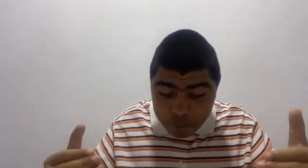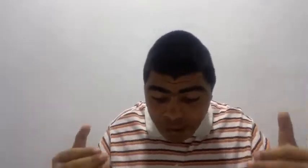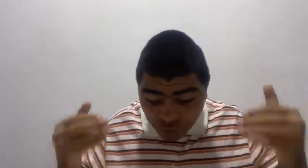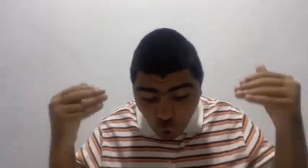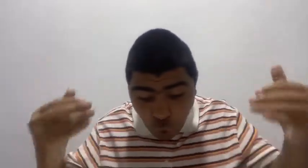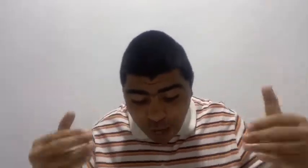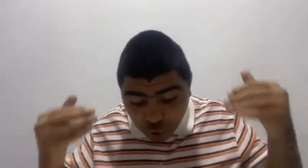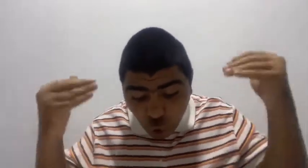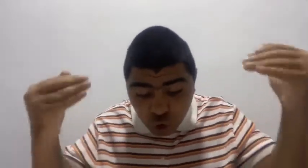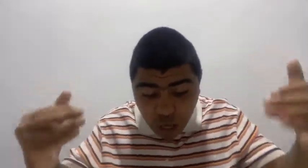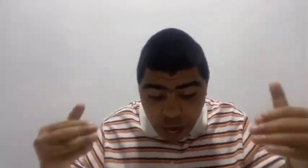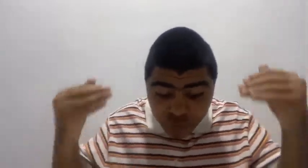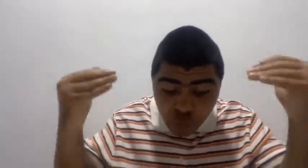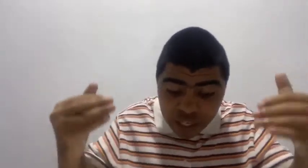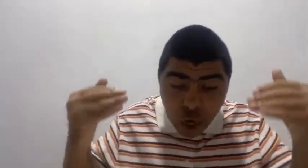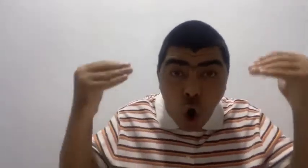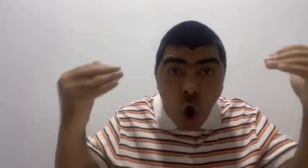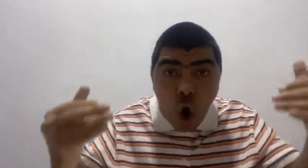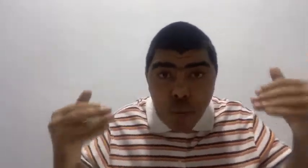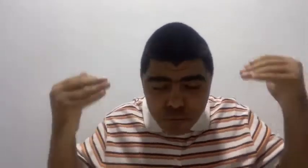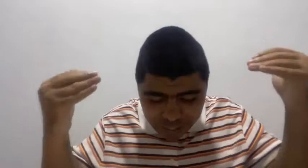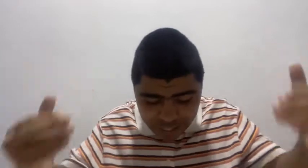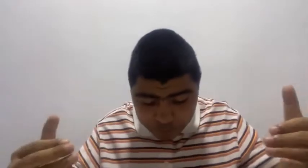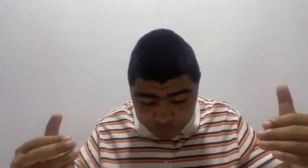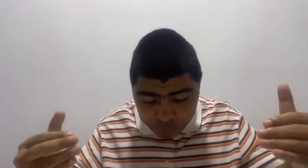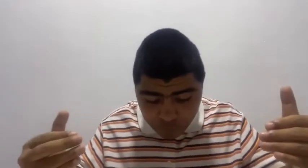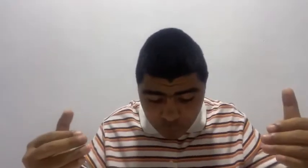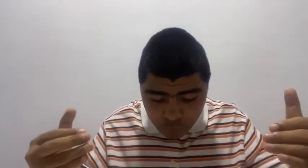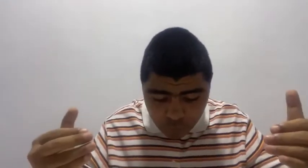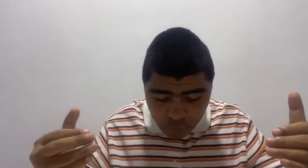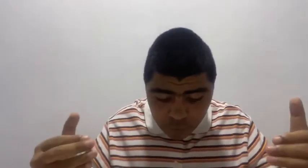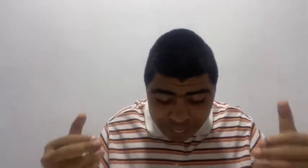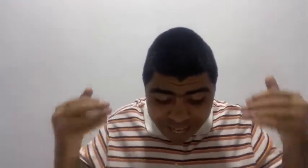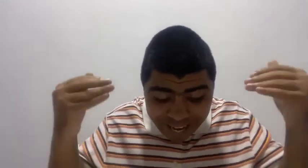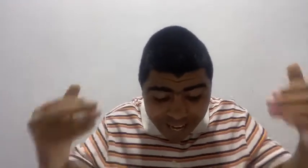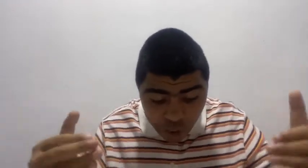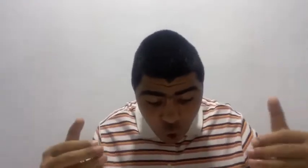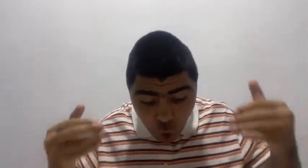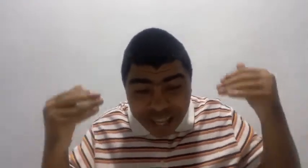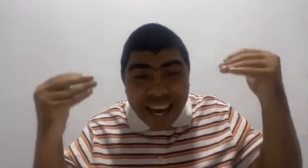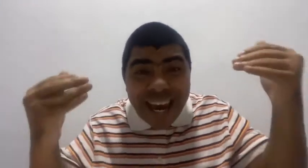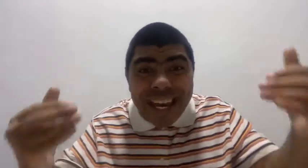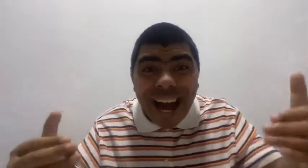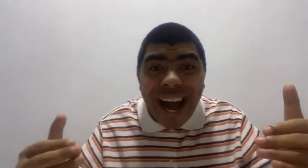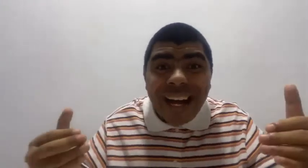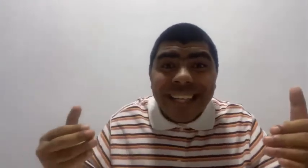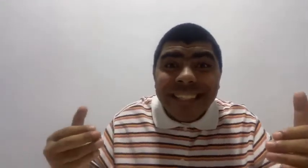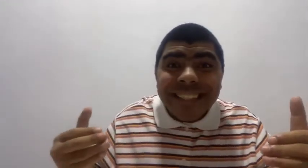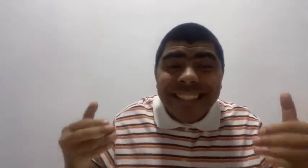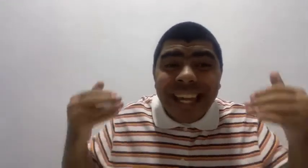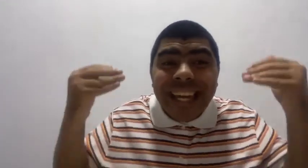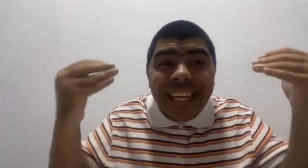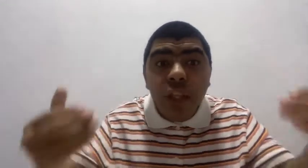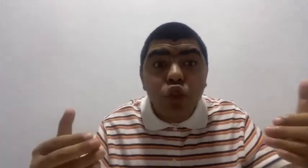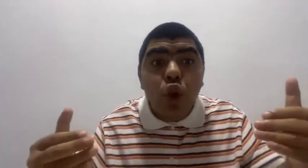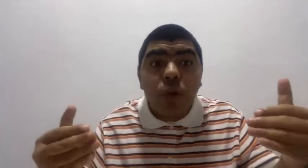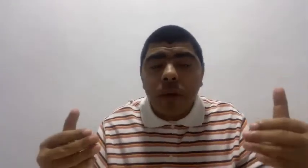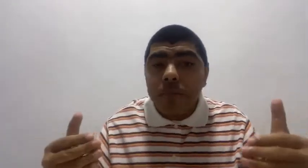Mas cuando ya fui hombre, dejé lo que era de niño bajo